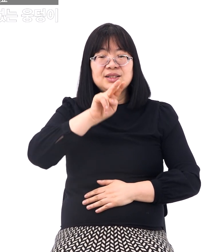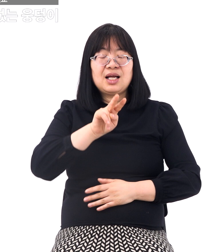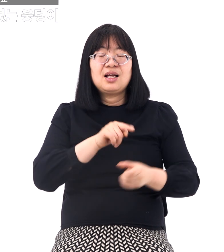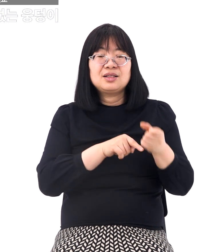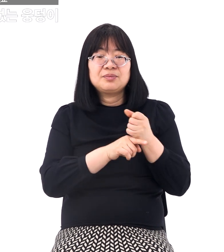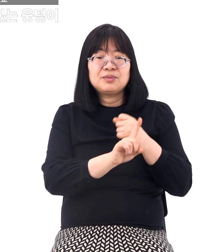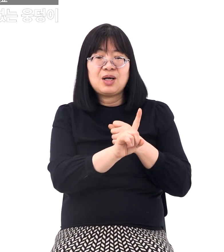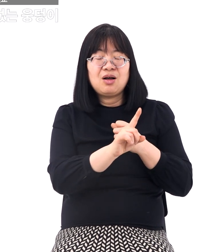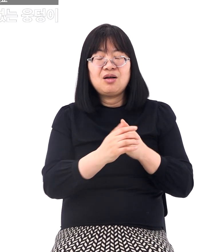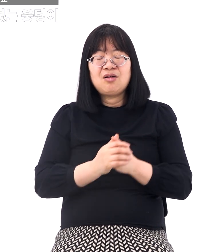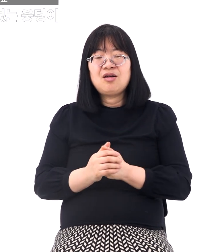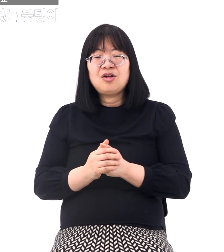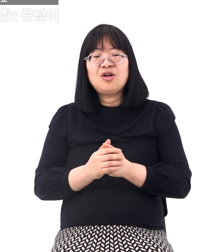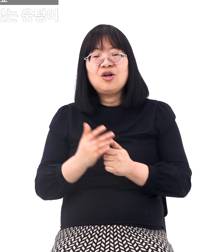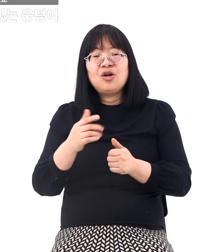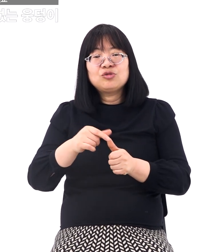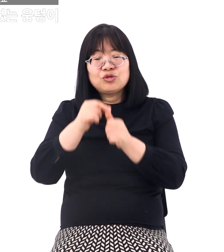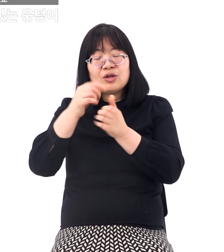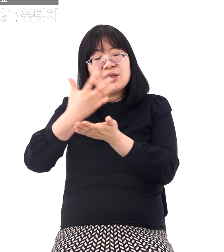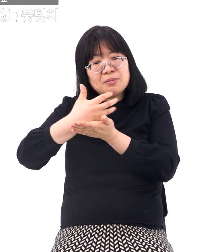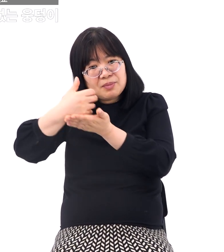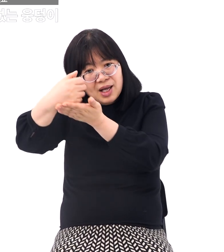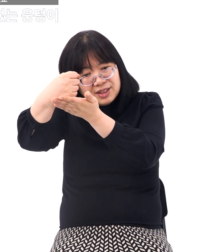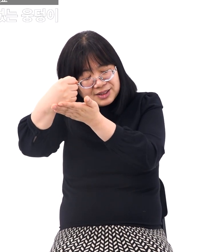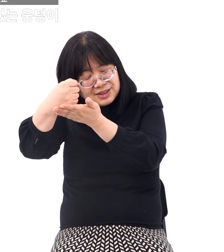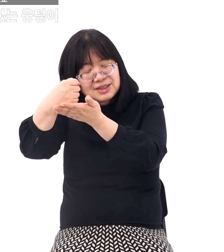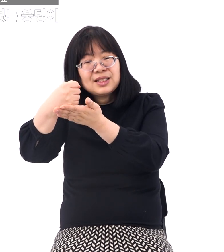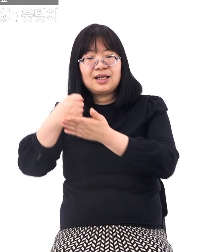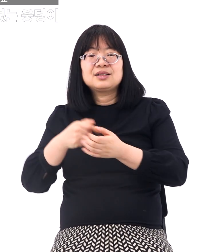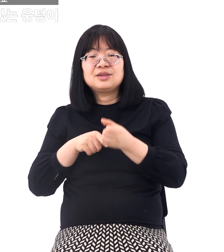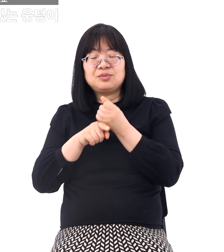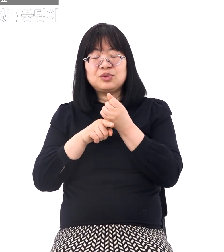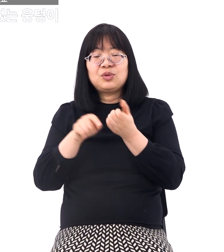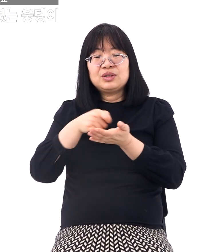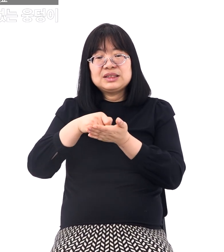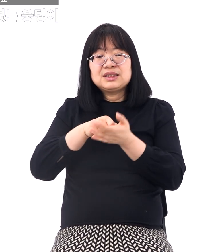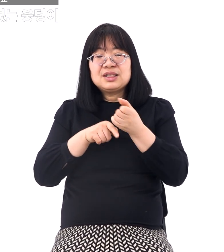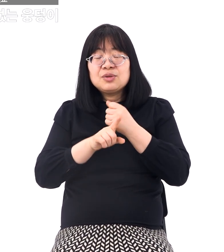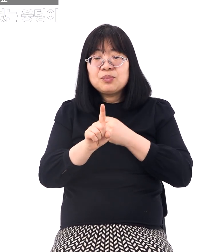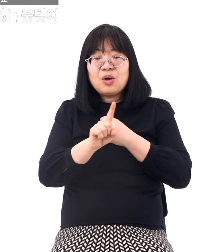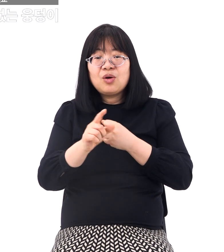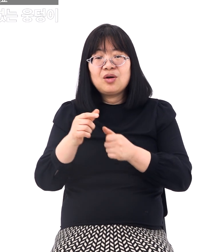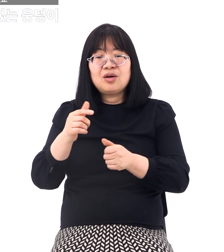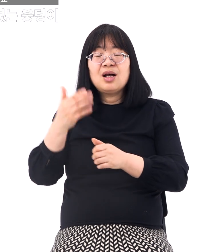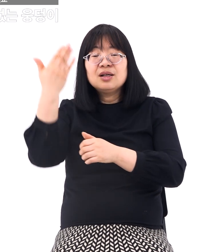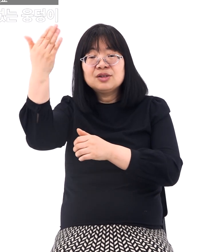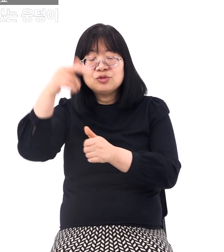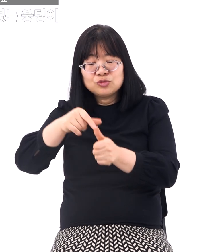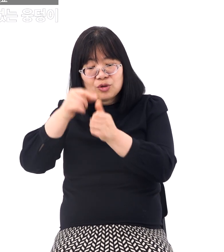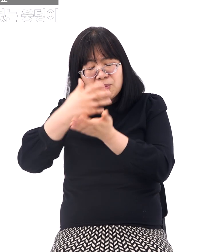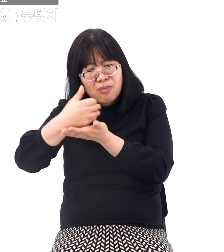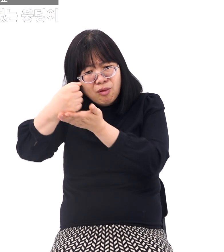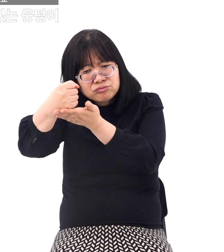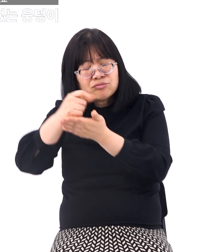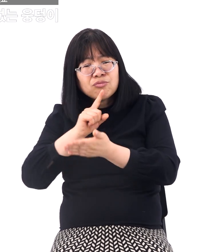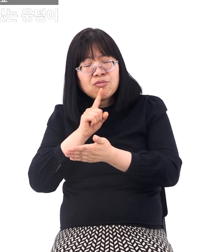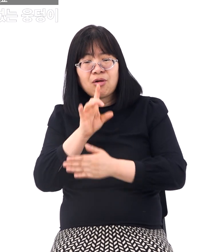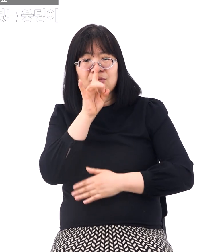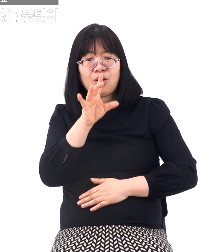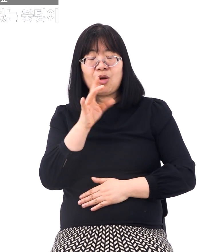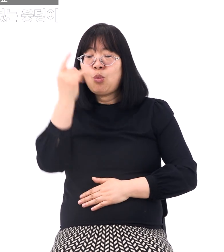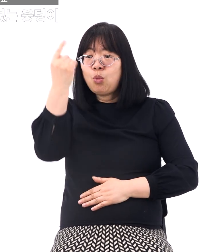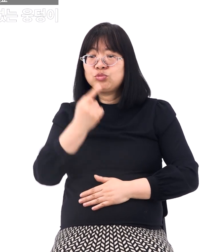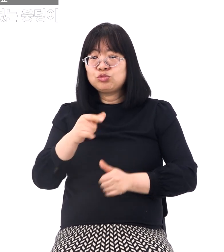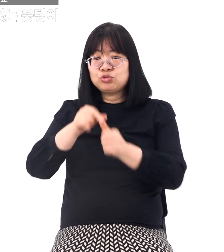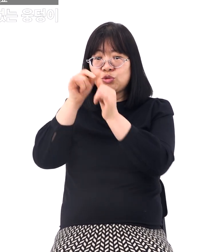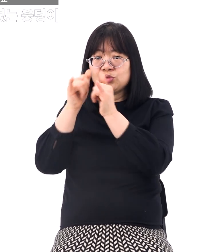말이 수동태인가? 왜 수동태로 썼을까? 그는 구원을 받으신다? 말이 안 되잖아요. 오실